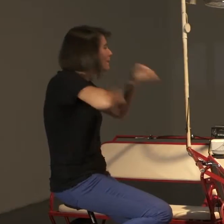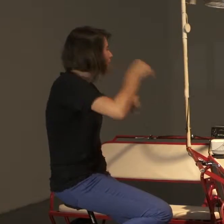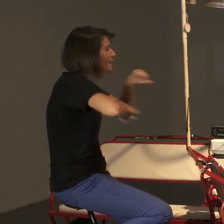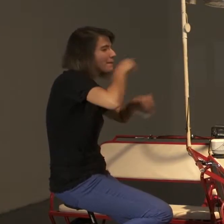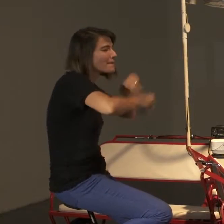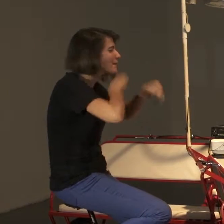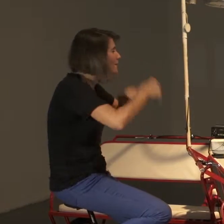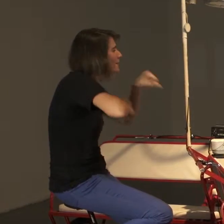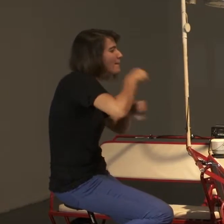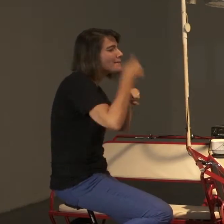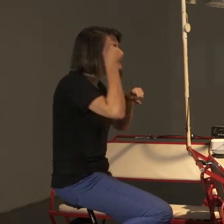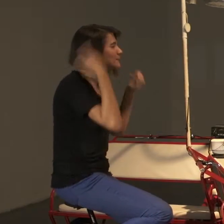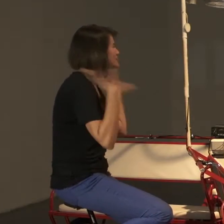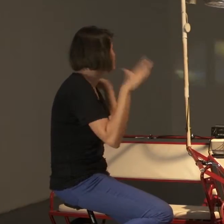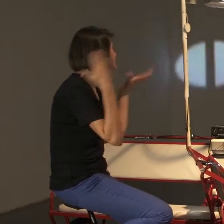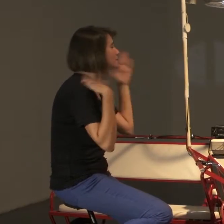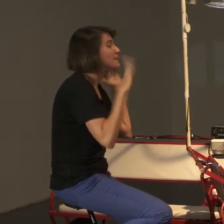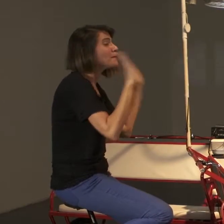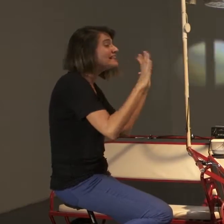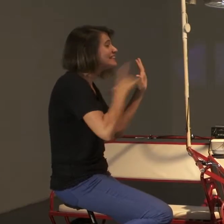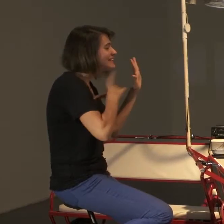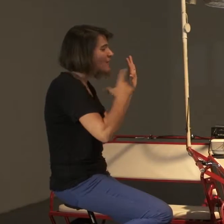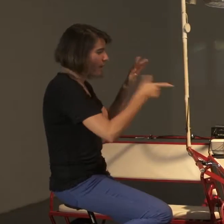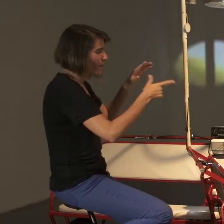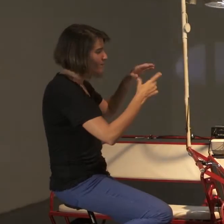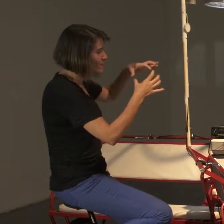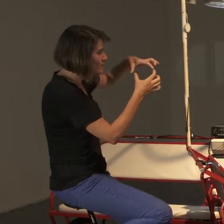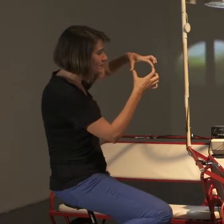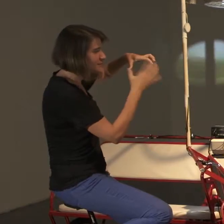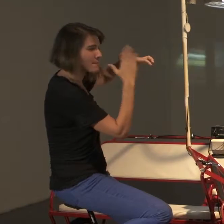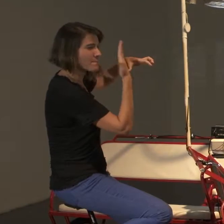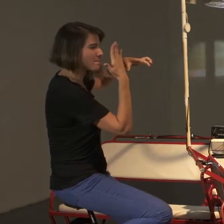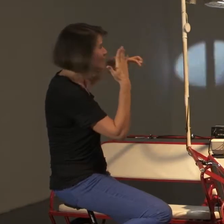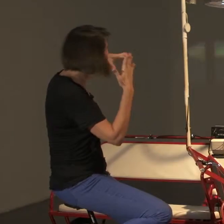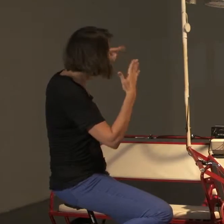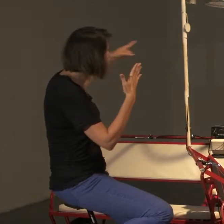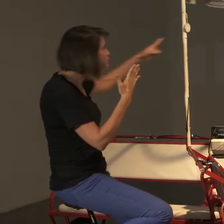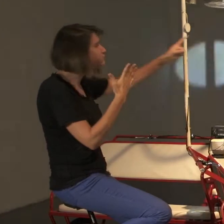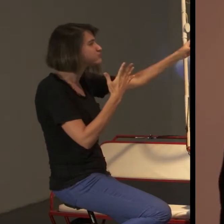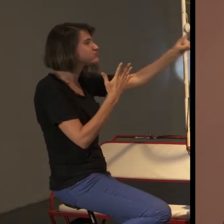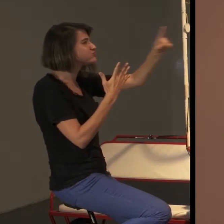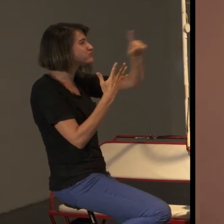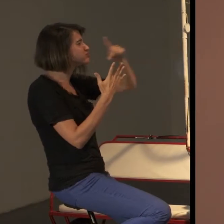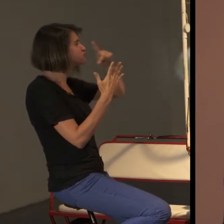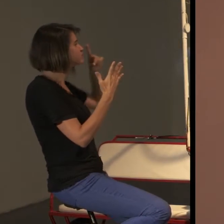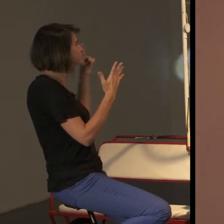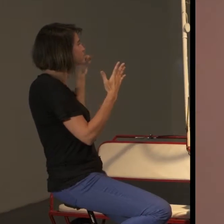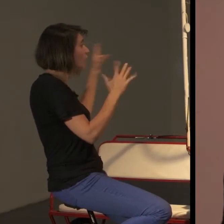tudo lá fora Enquanto eu estava pedalando Eu estava pensando Como se eu estivesse passeando Então Tem um espelho aqui No meio Entre as